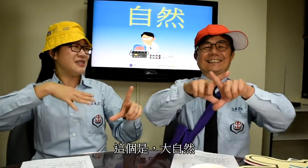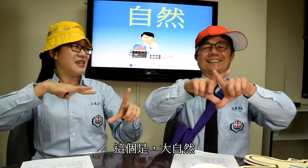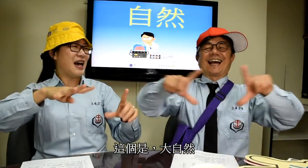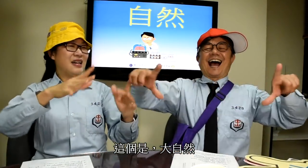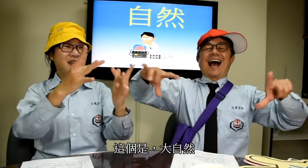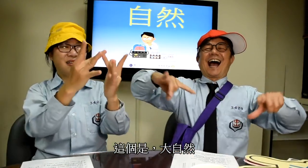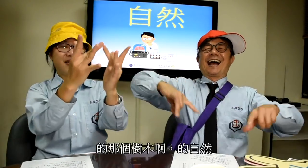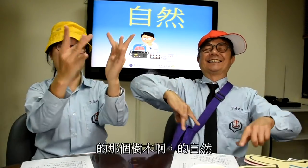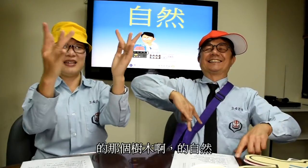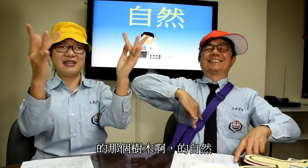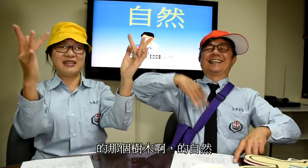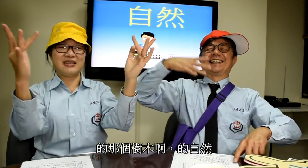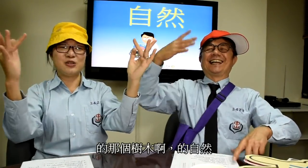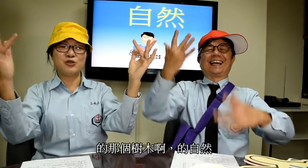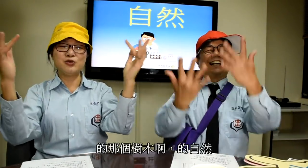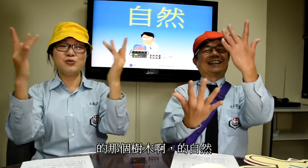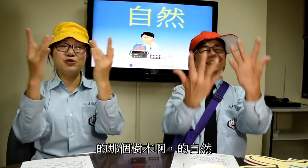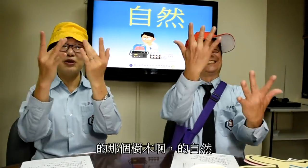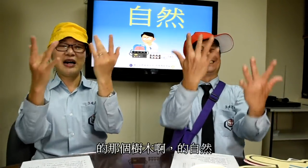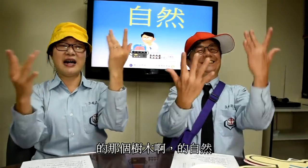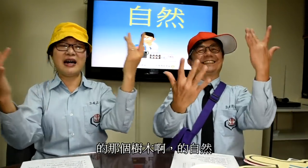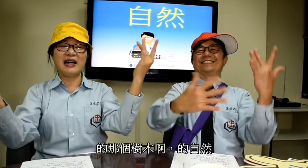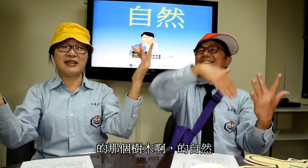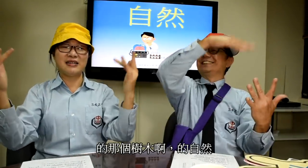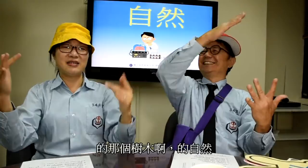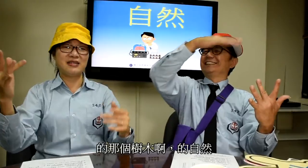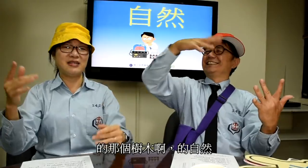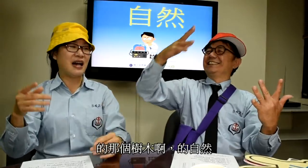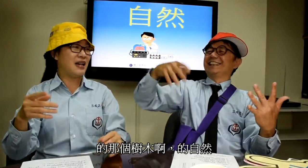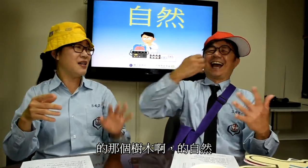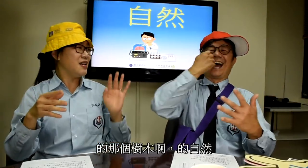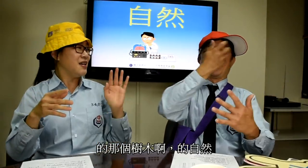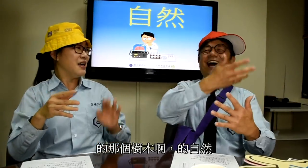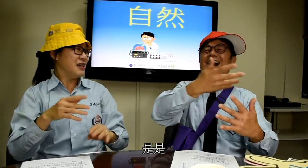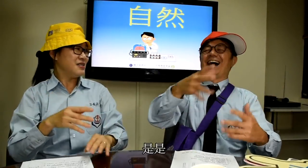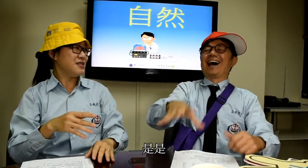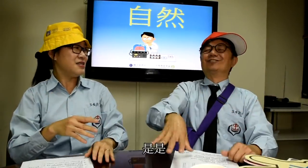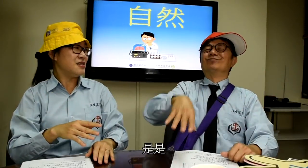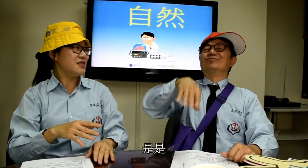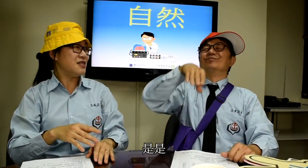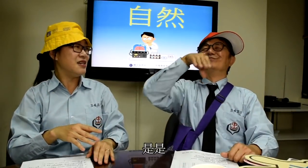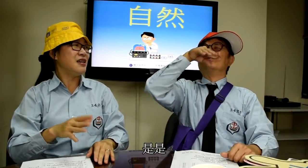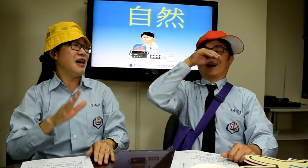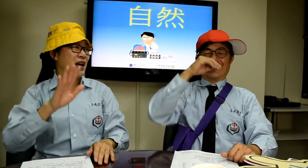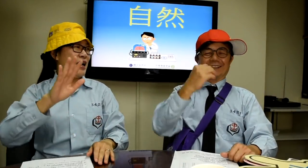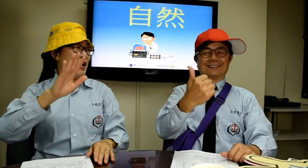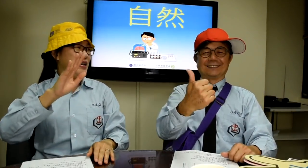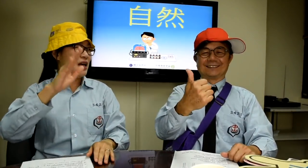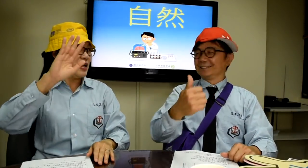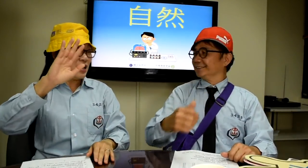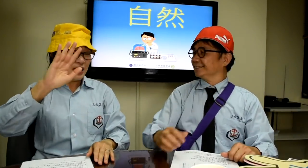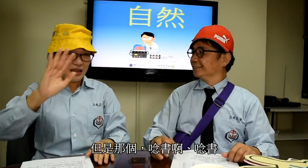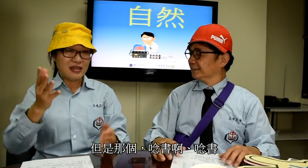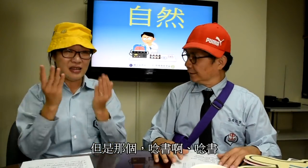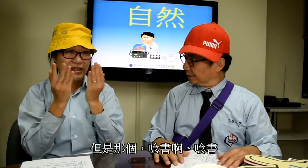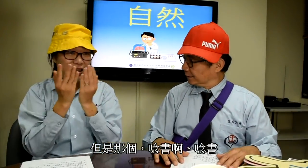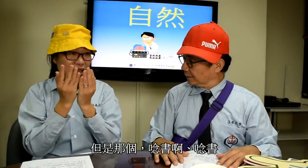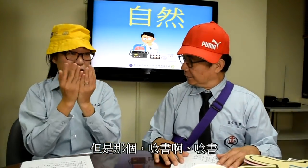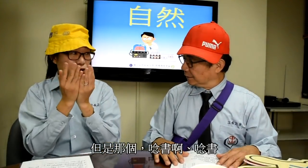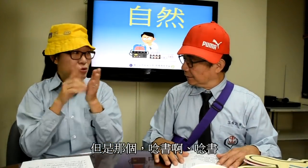然的那个树木啊的自然，是不是？但是那个念书啊，